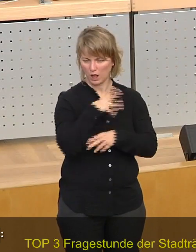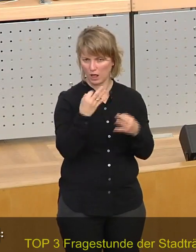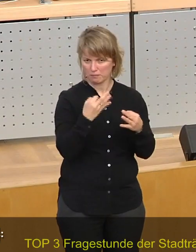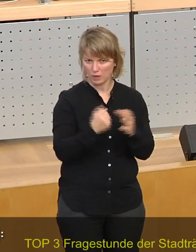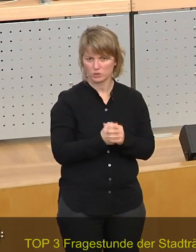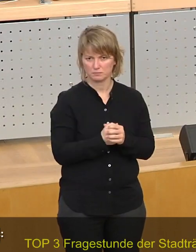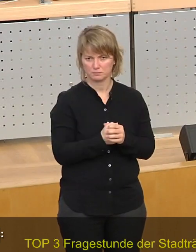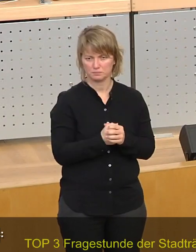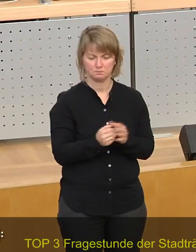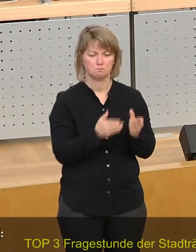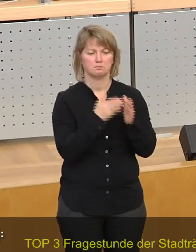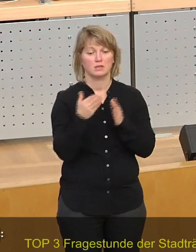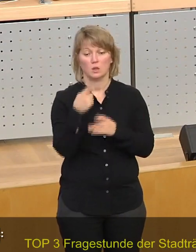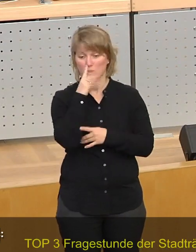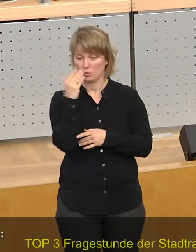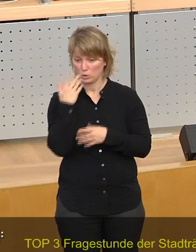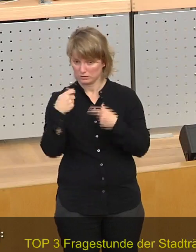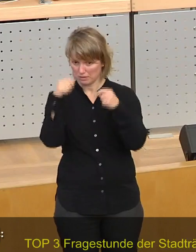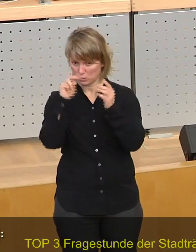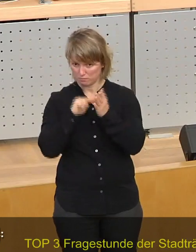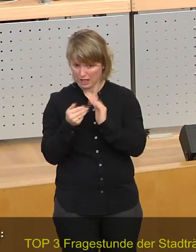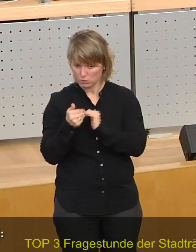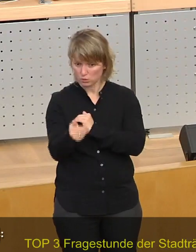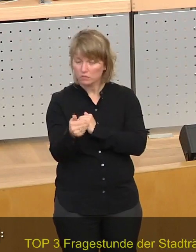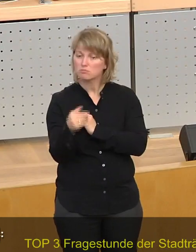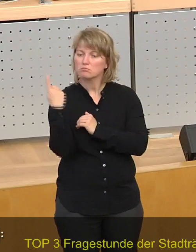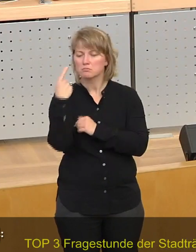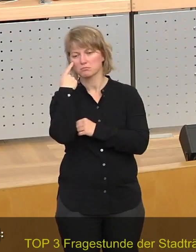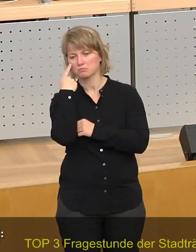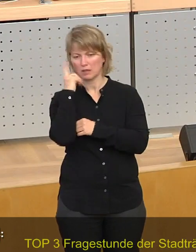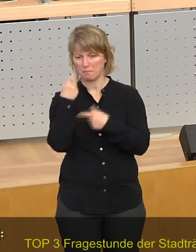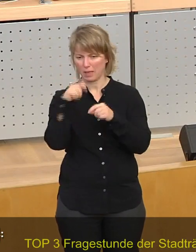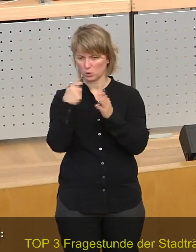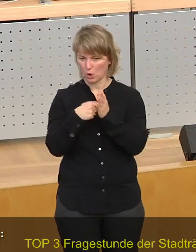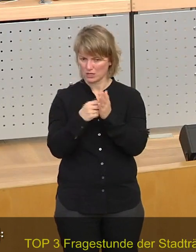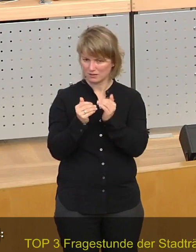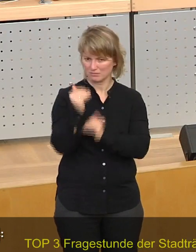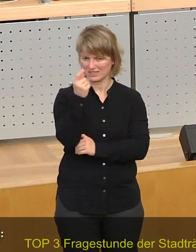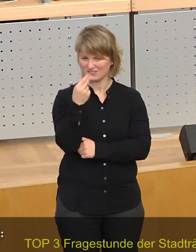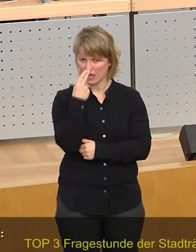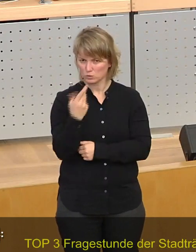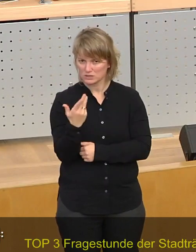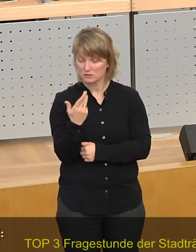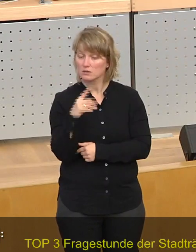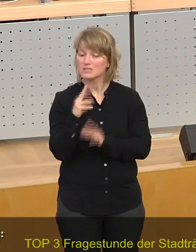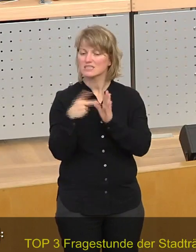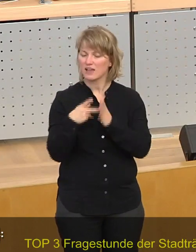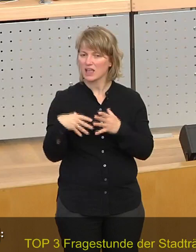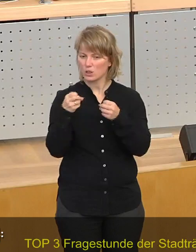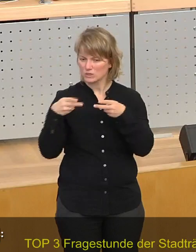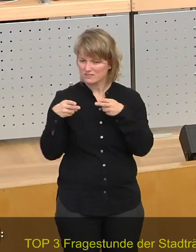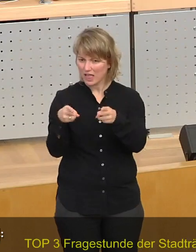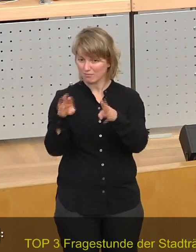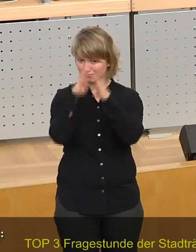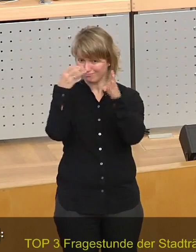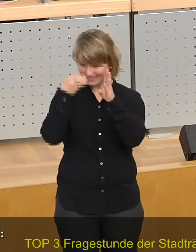im Hinblick auf die Baukosten bei Wohnungsbauvorhaben erwartet die Stadtverwaltung für den Fall, dass der zweite Rettungsweg künftig in den Gebäuden